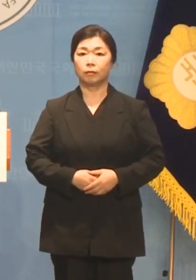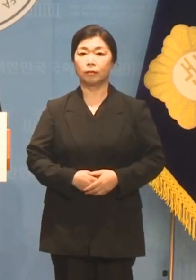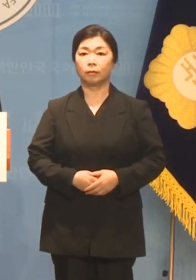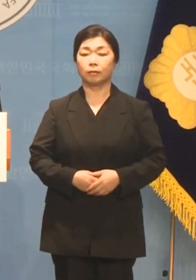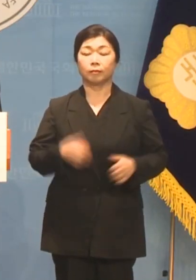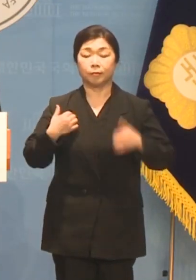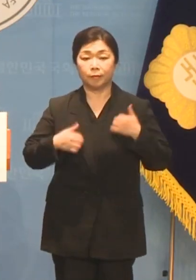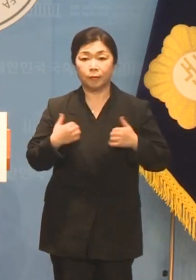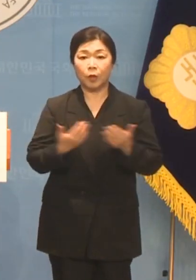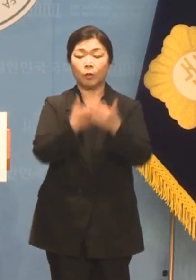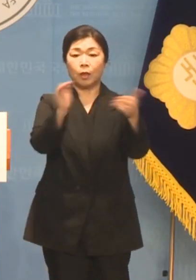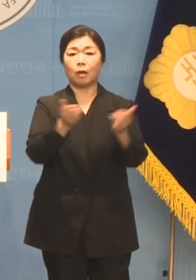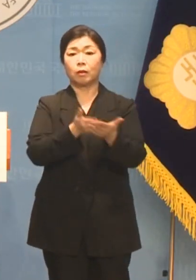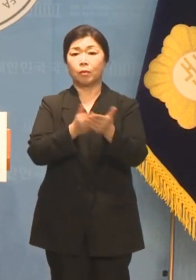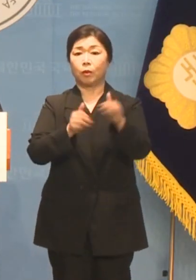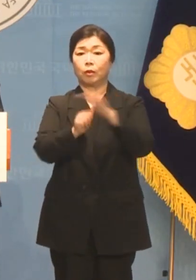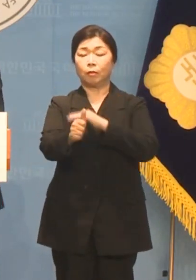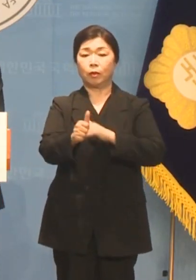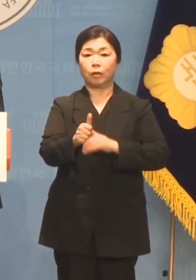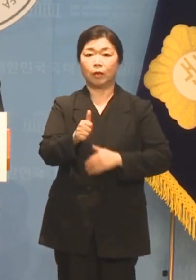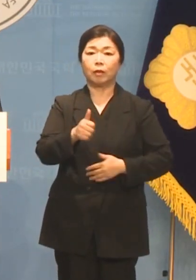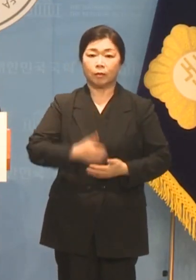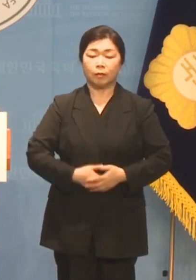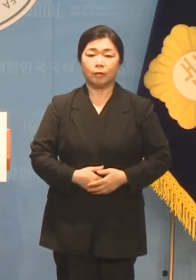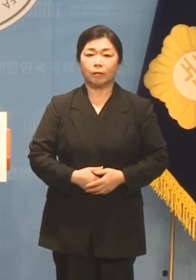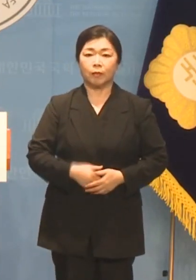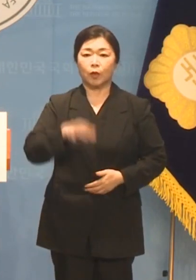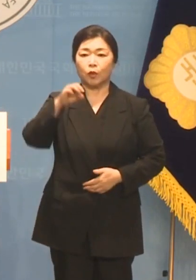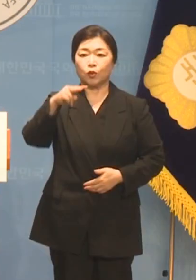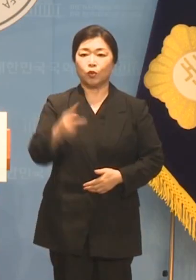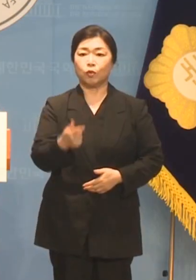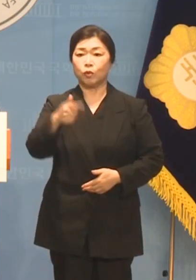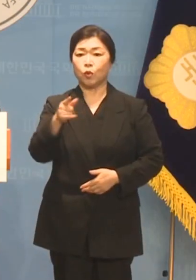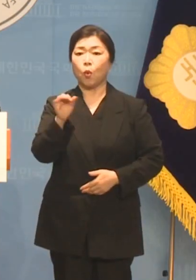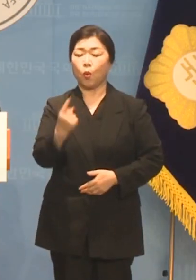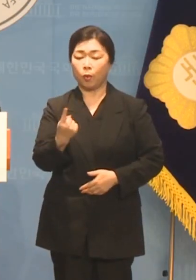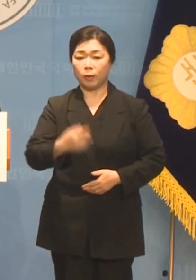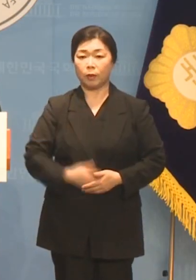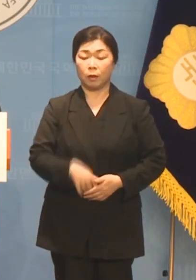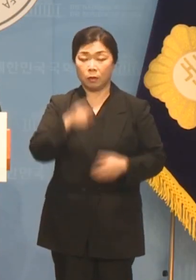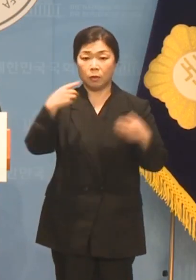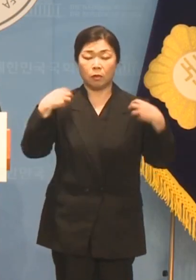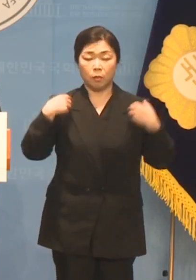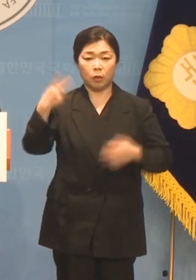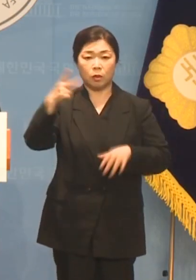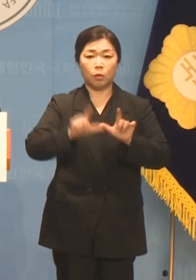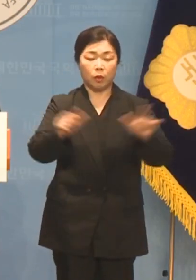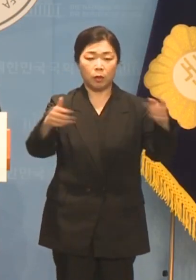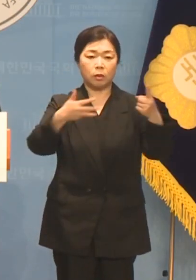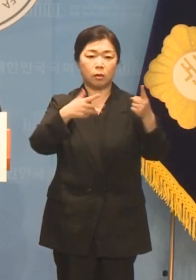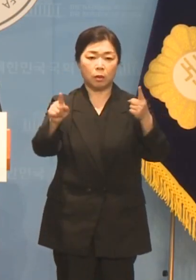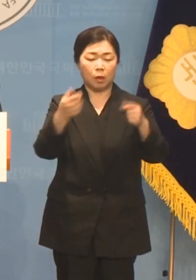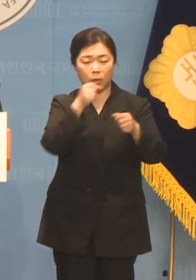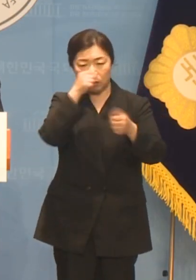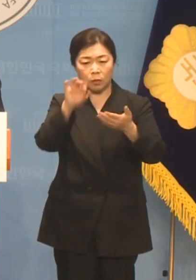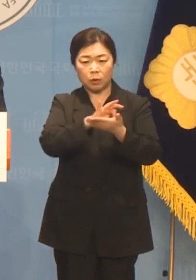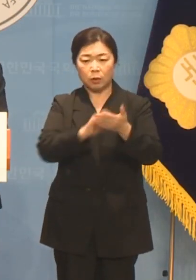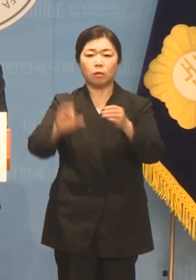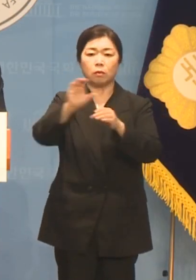예, 반갑습니다. 진보당 원내대표를 맡고 있는 울산 북구의 윤종호 의원입니다. 정부의 2025년 1차 추경안에